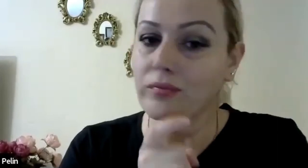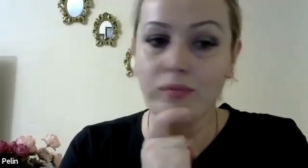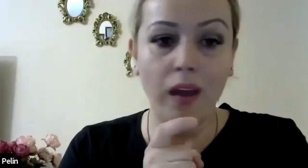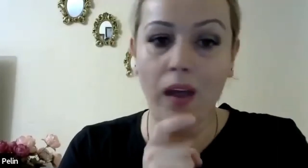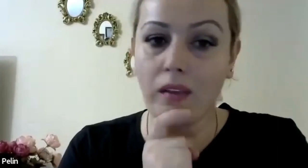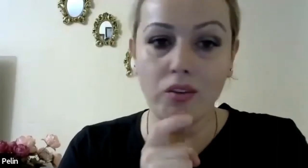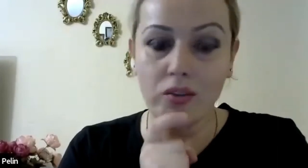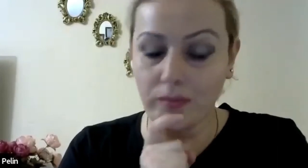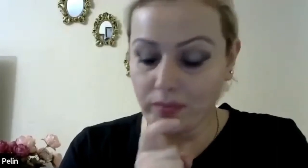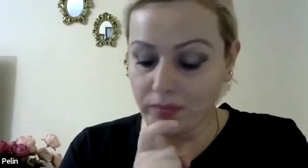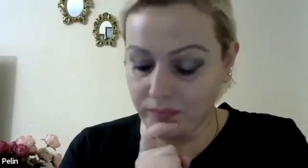Yanlış.